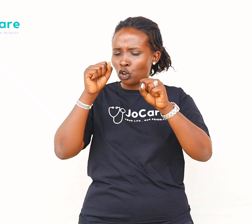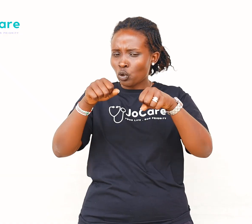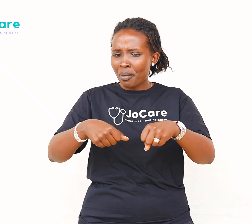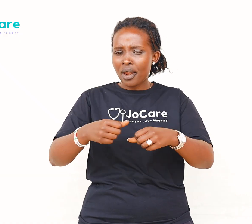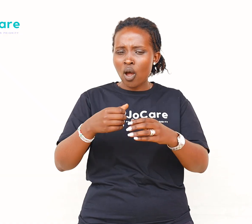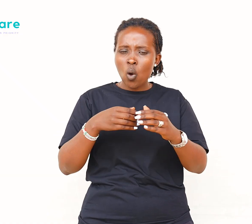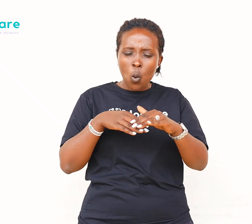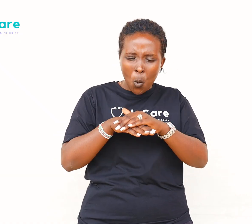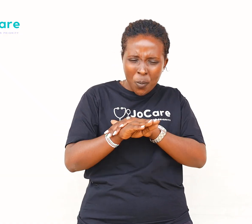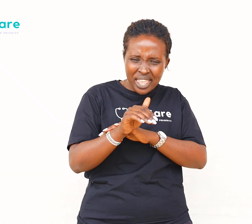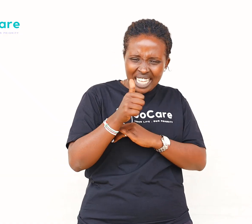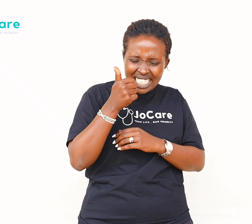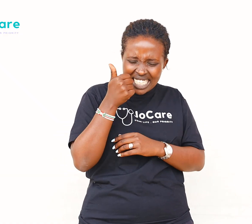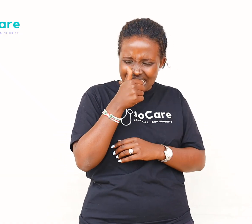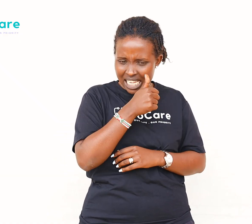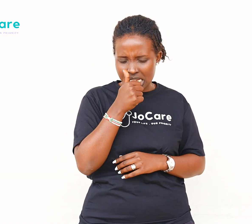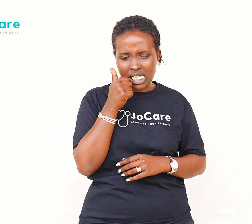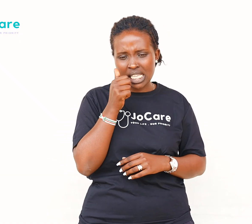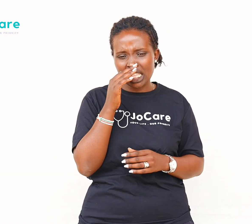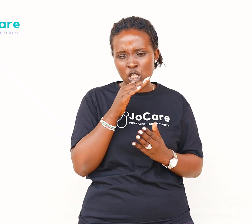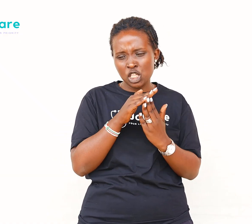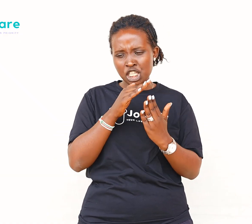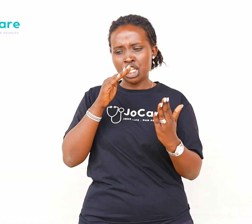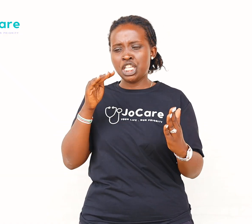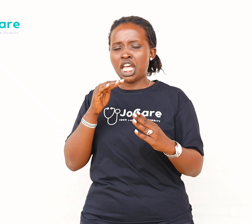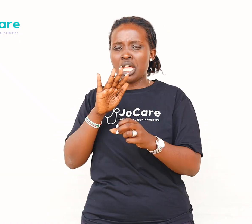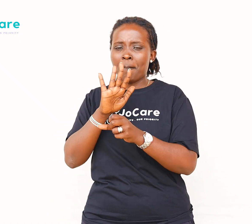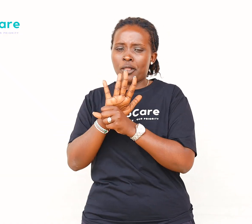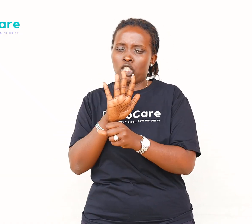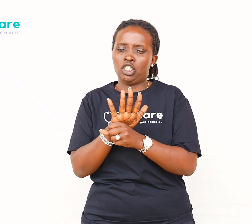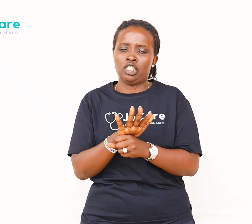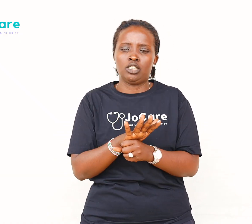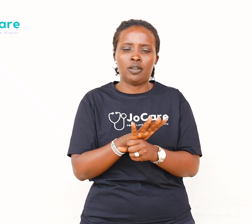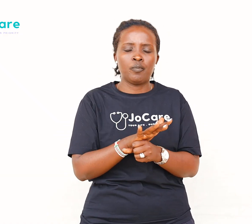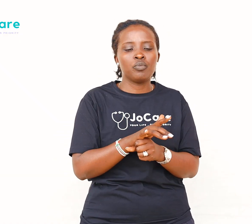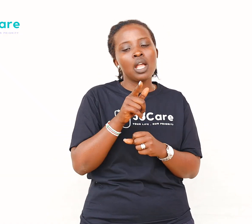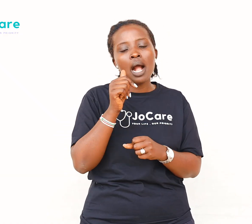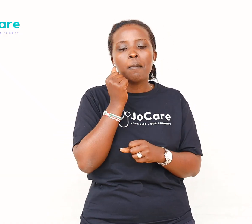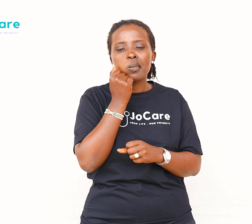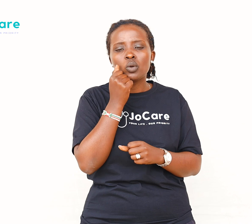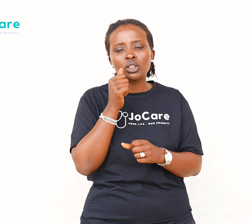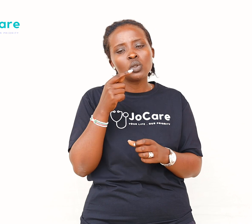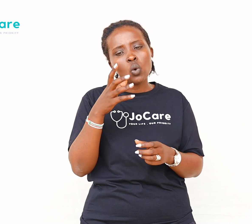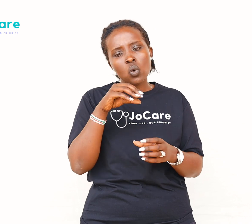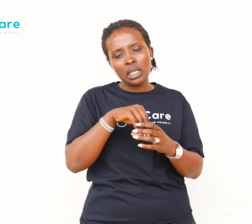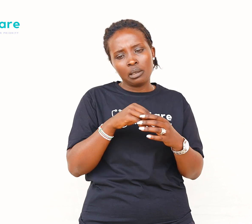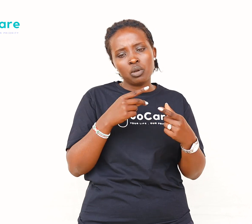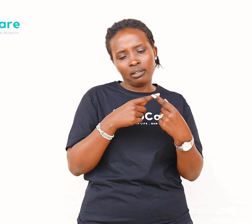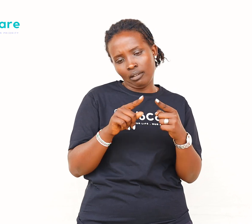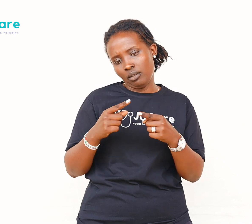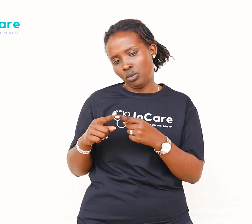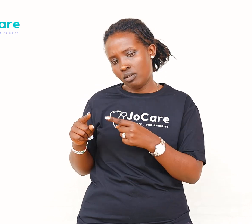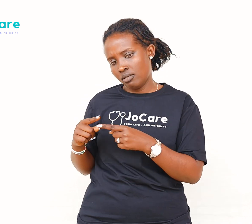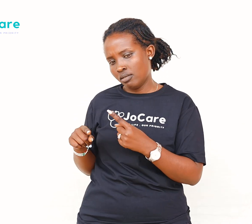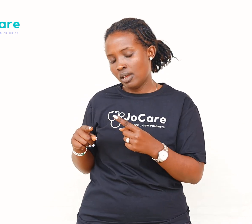ibintu igihe kirekire, cyangwa se ikabika ibintu byinshi cyane. Ni ukuvuga ngo amakotegisi agiye ari muri ubwo buryo. Kuyambara